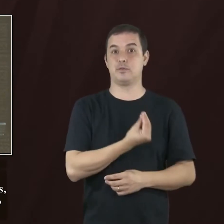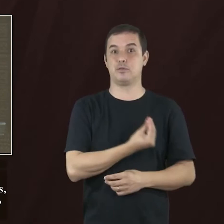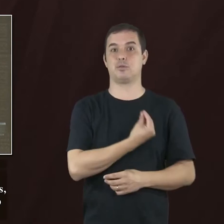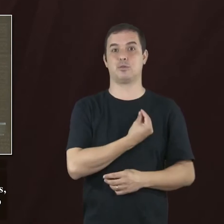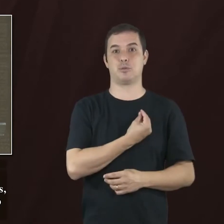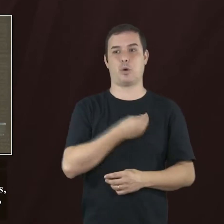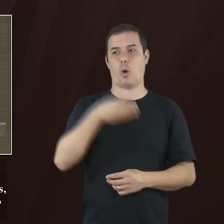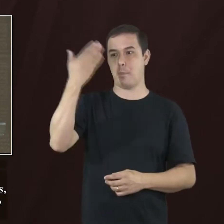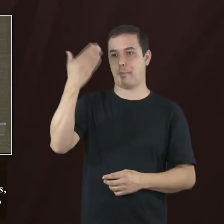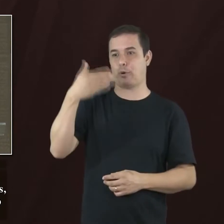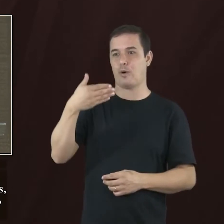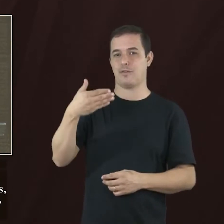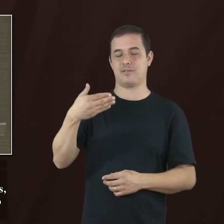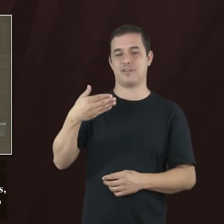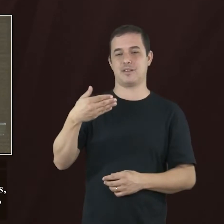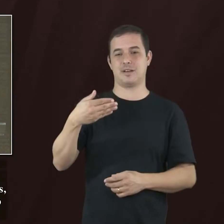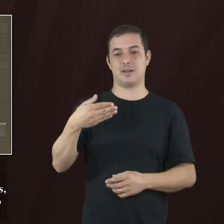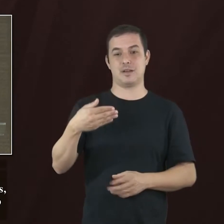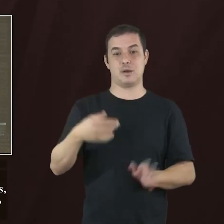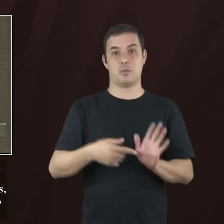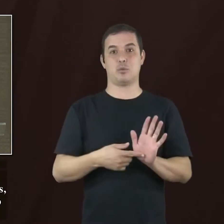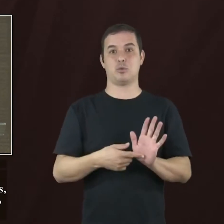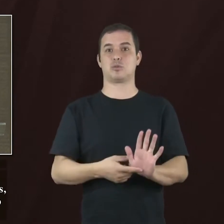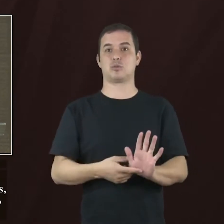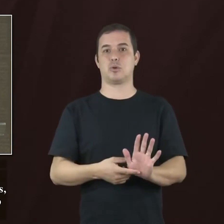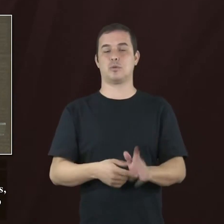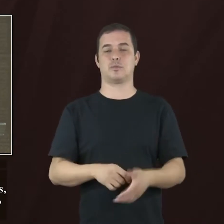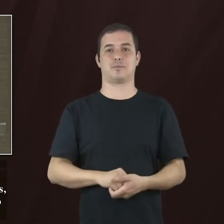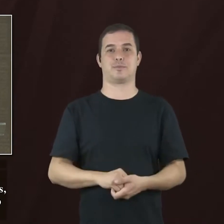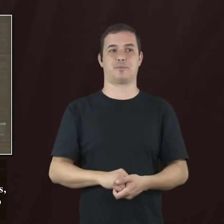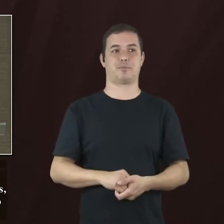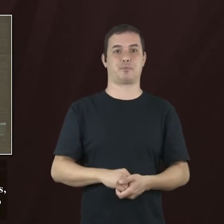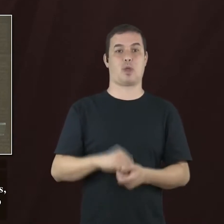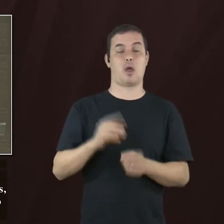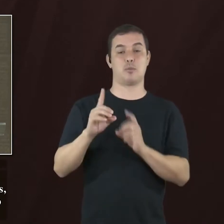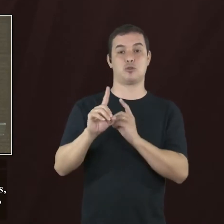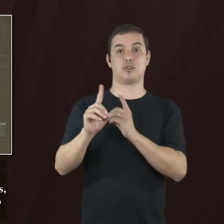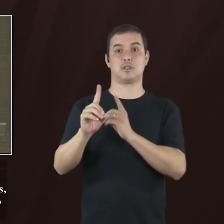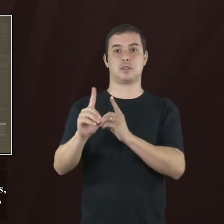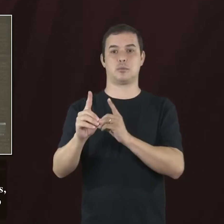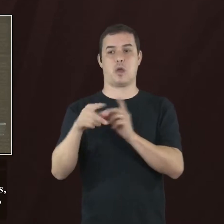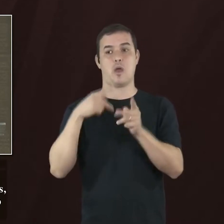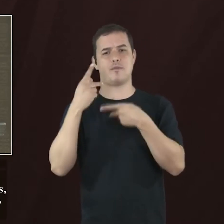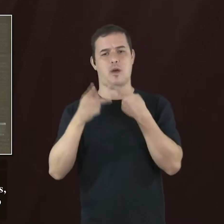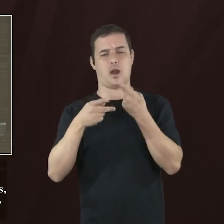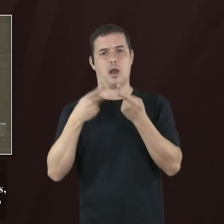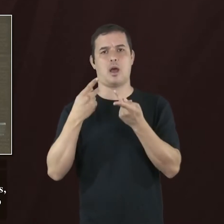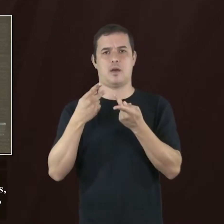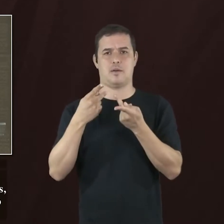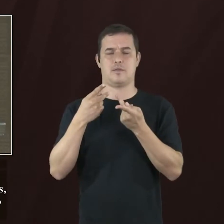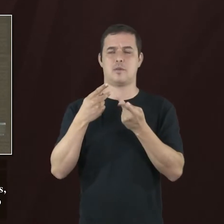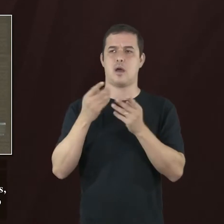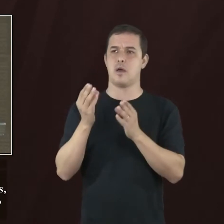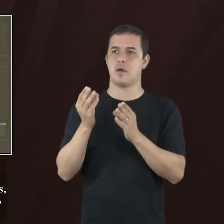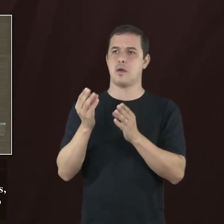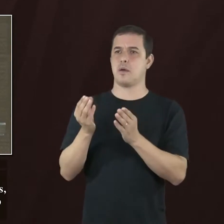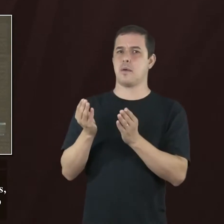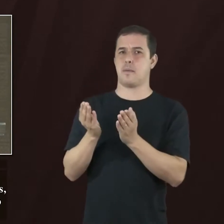incontestáveis, aparecendo-lhes durante 40 dias e falando das coisas concernentes ao reino de Deus. O